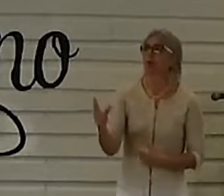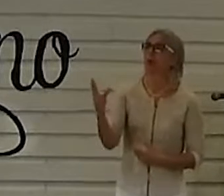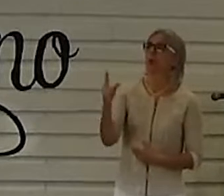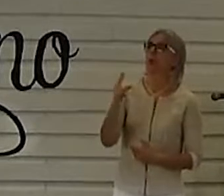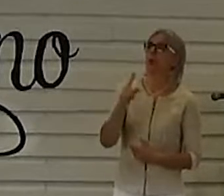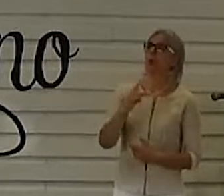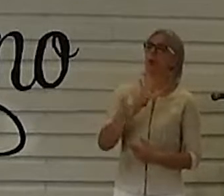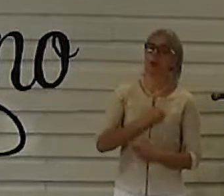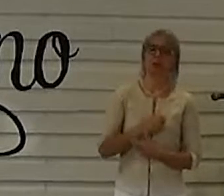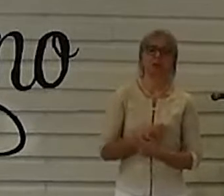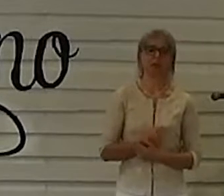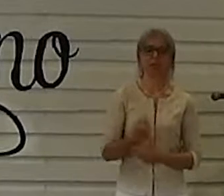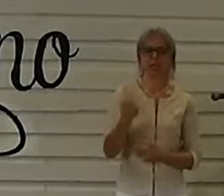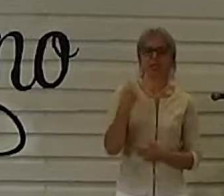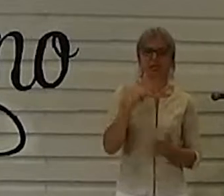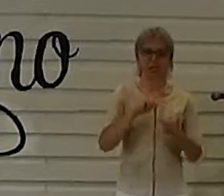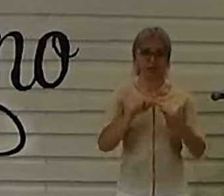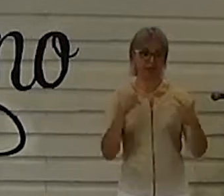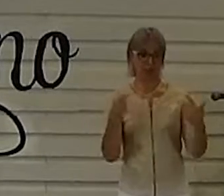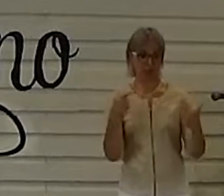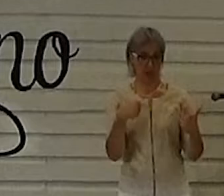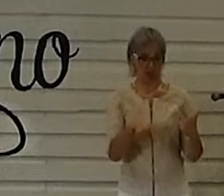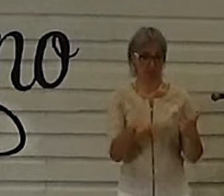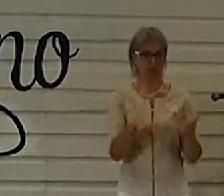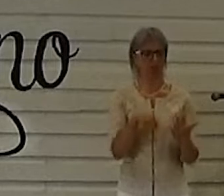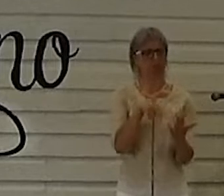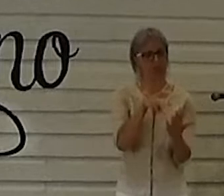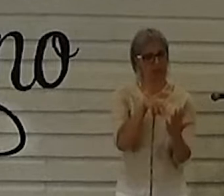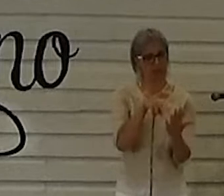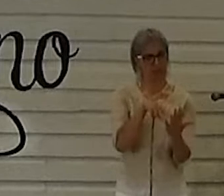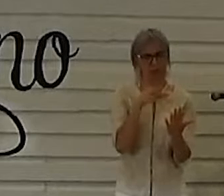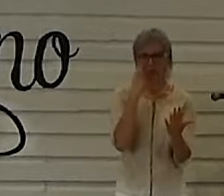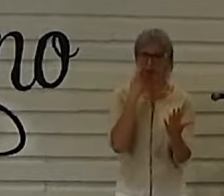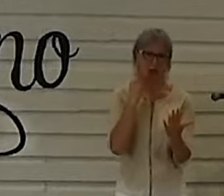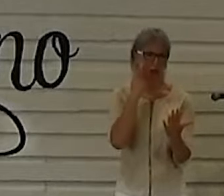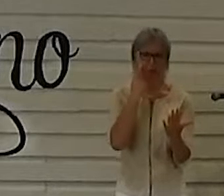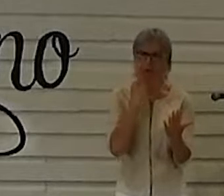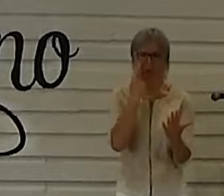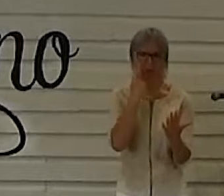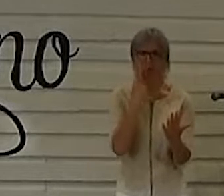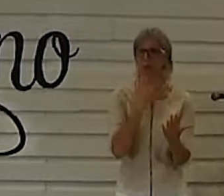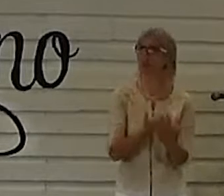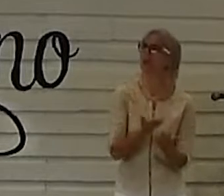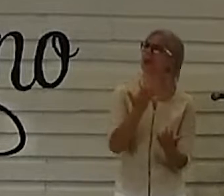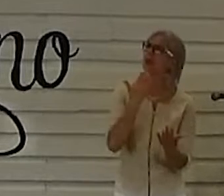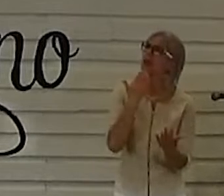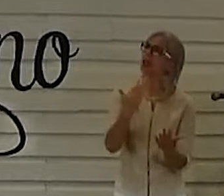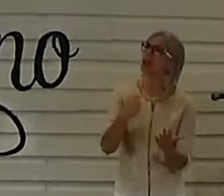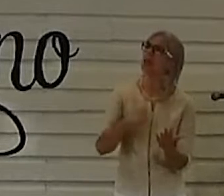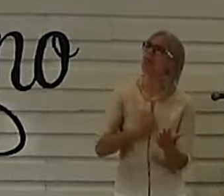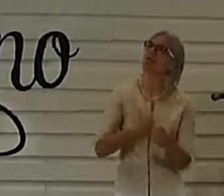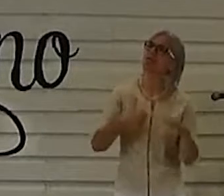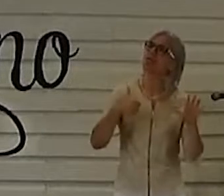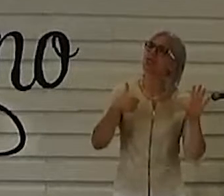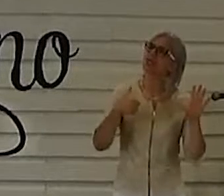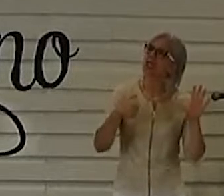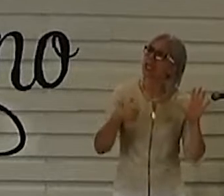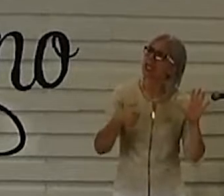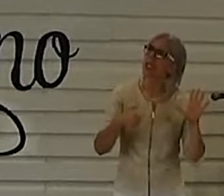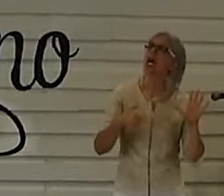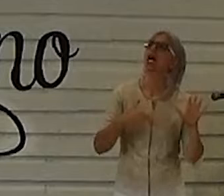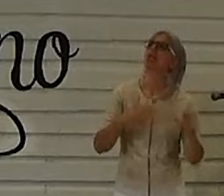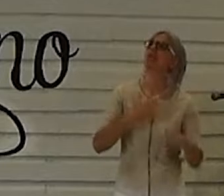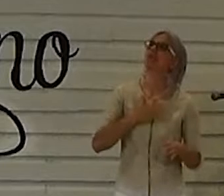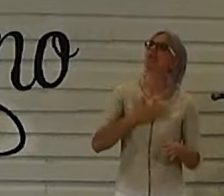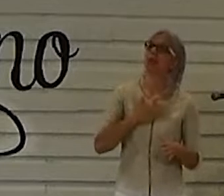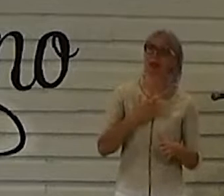pianto io questo messaggio, quante volte ho pianto e ho detto: Signore, grazie, perché ho 60 anni, sono nato nella fede, cresciuto